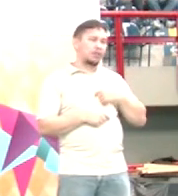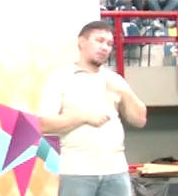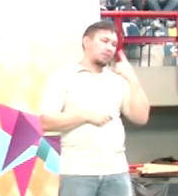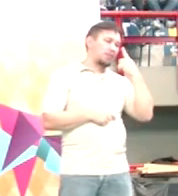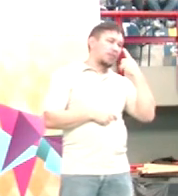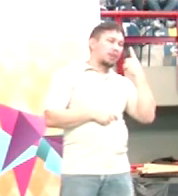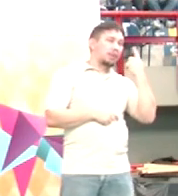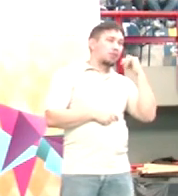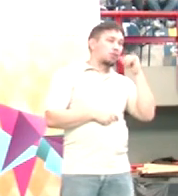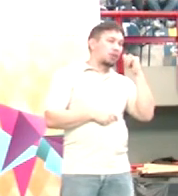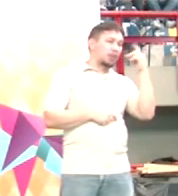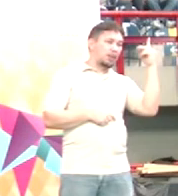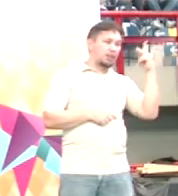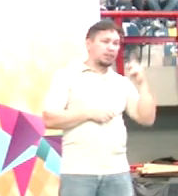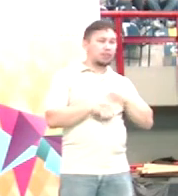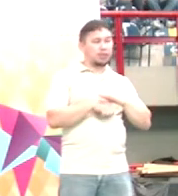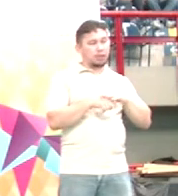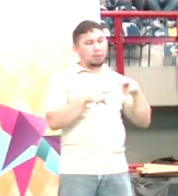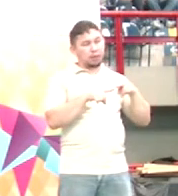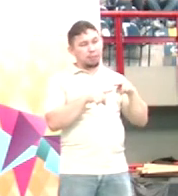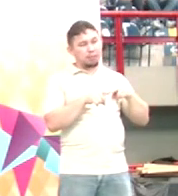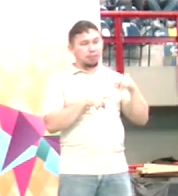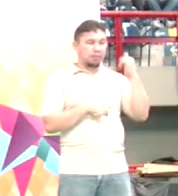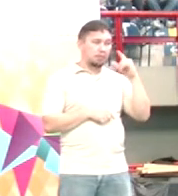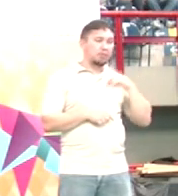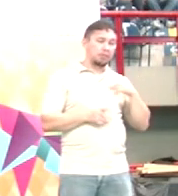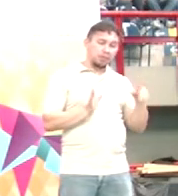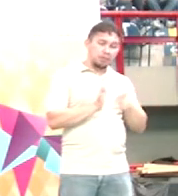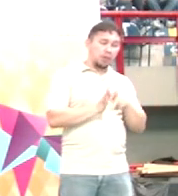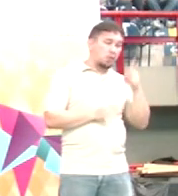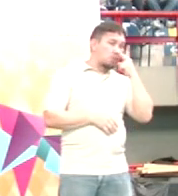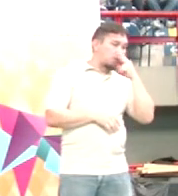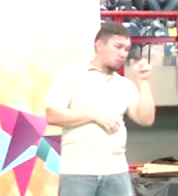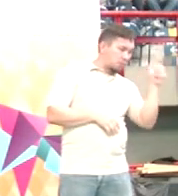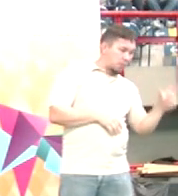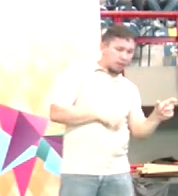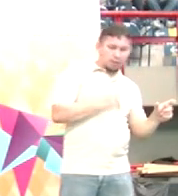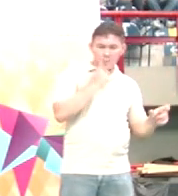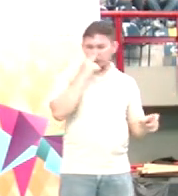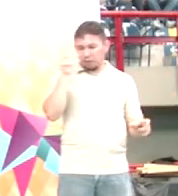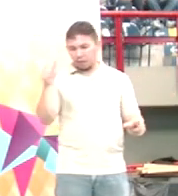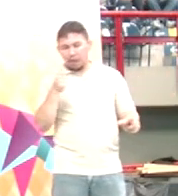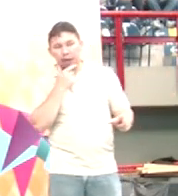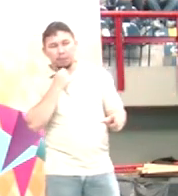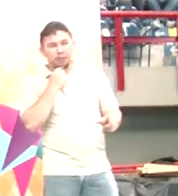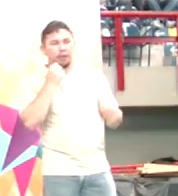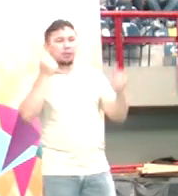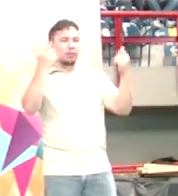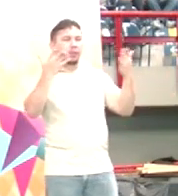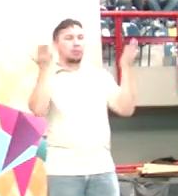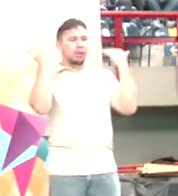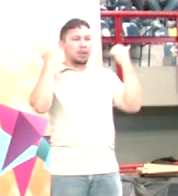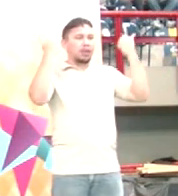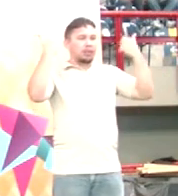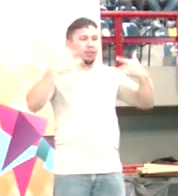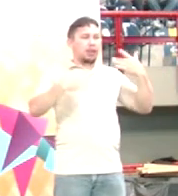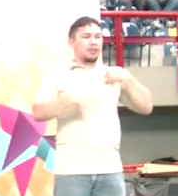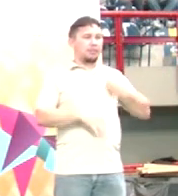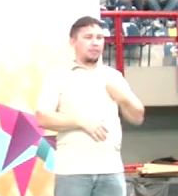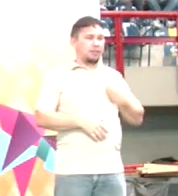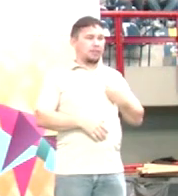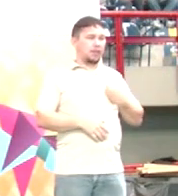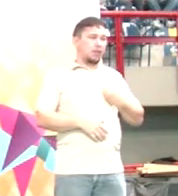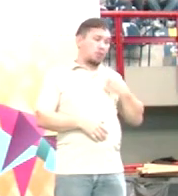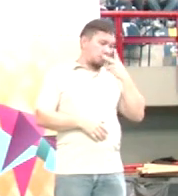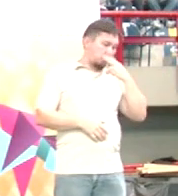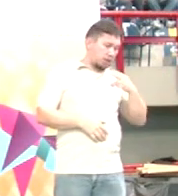vai. Quando se usa os termos o mesmo e a mesma, também foi explicado na aula passada. O